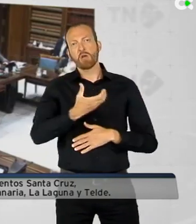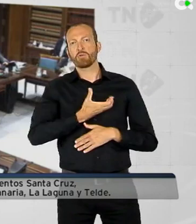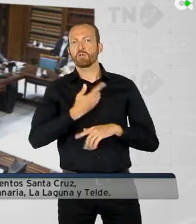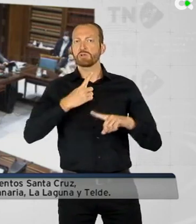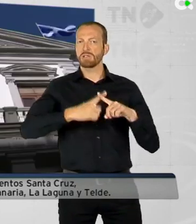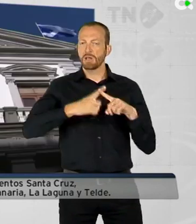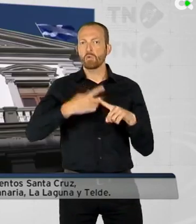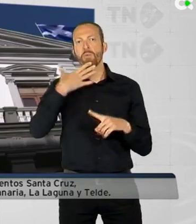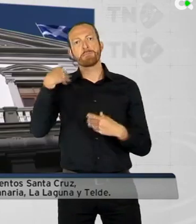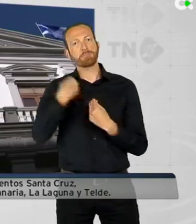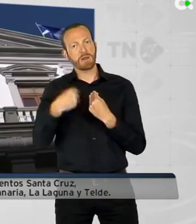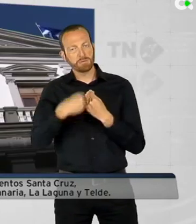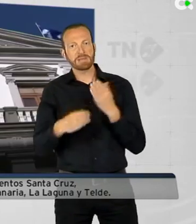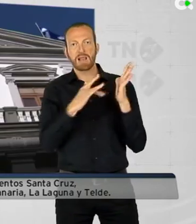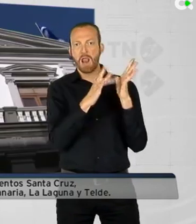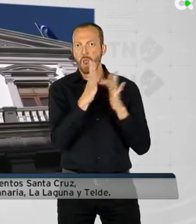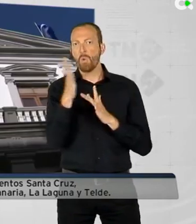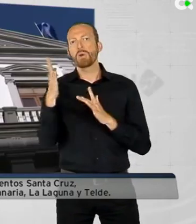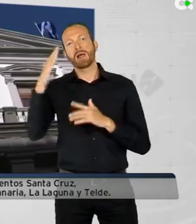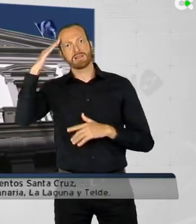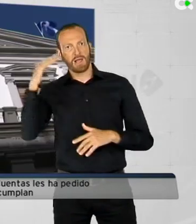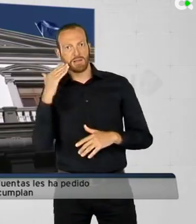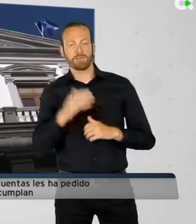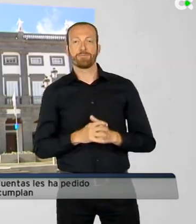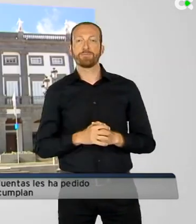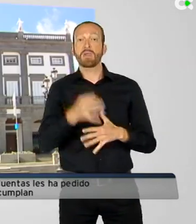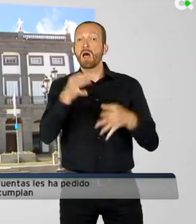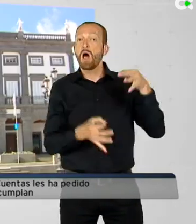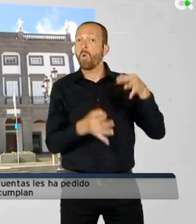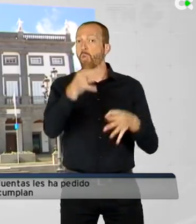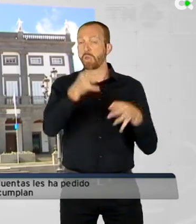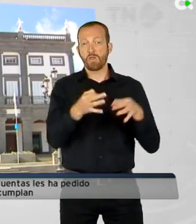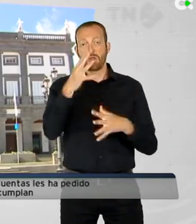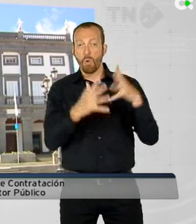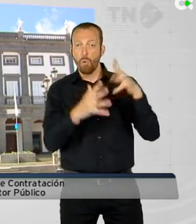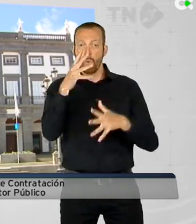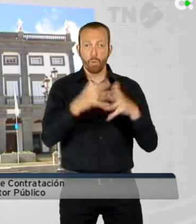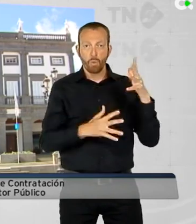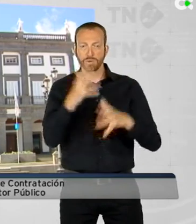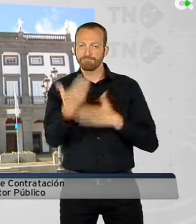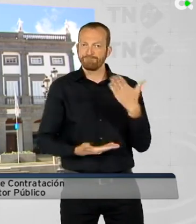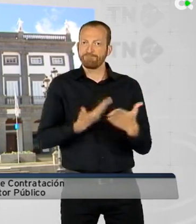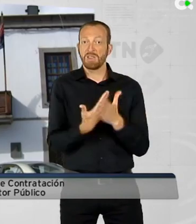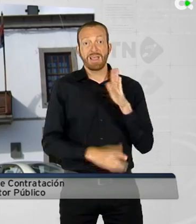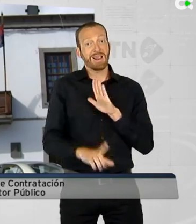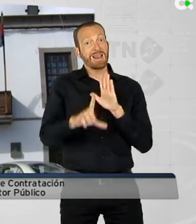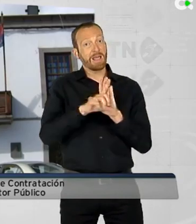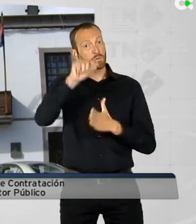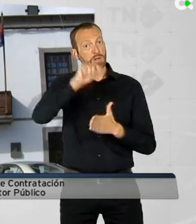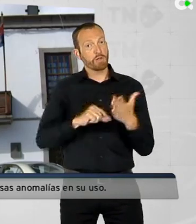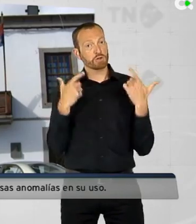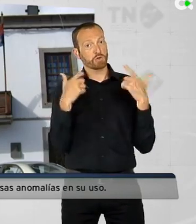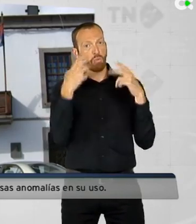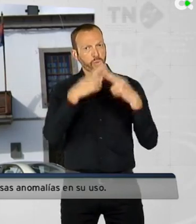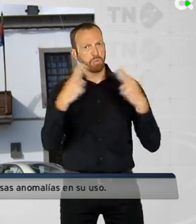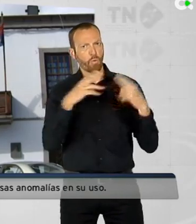Cruz, Las Palmas de Gran Canaria, La Laguna y Telde. La Audiencia de Cuentas les ha pedido que cumplan con la ley de contratación del sector